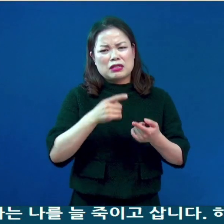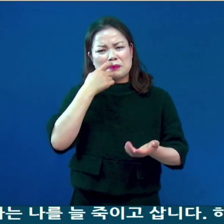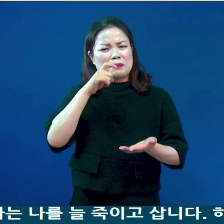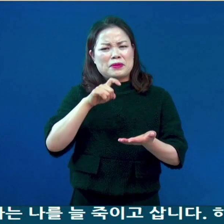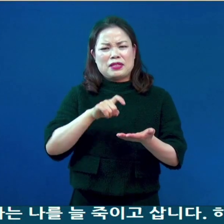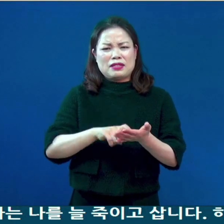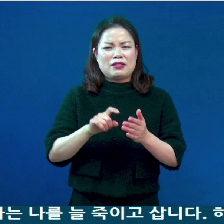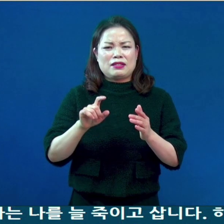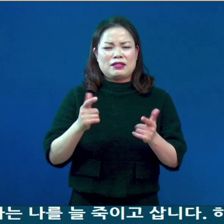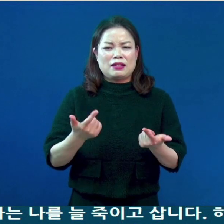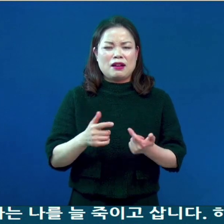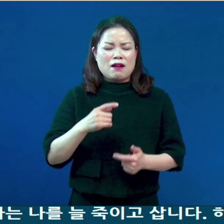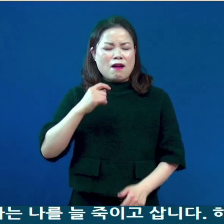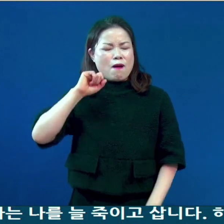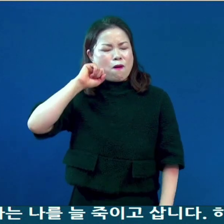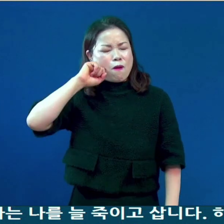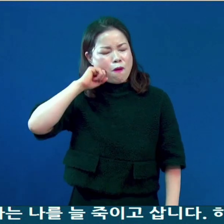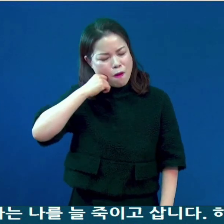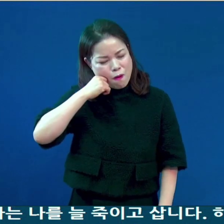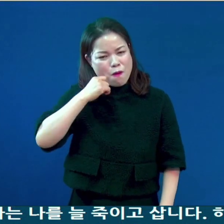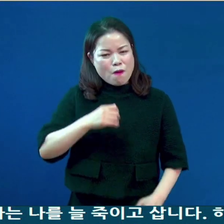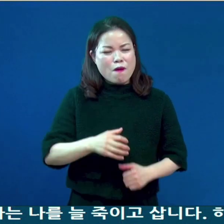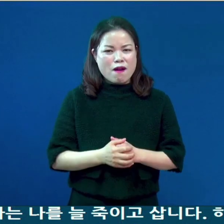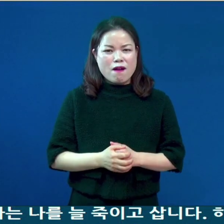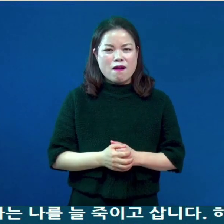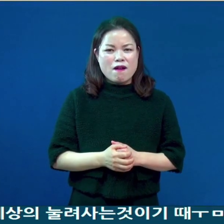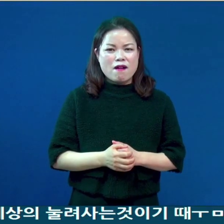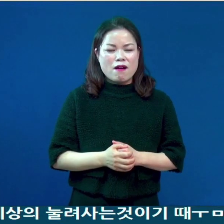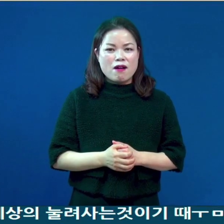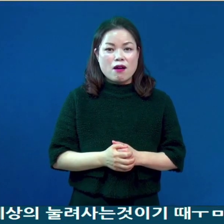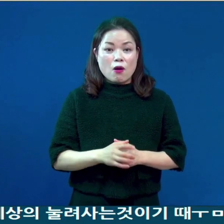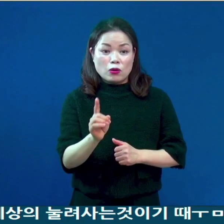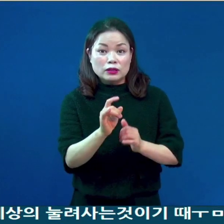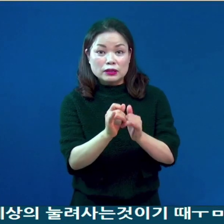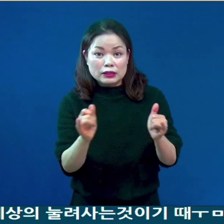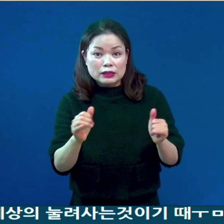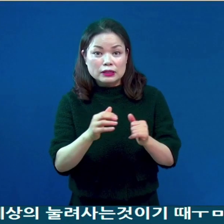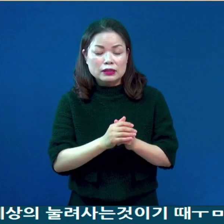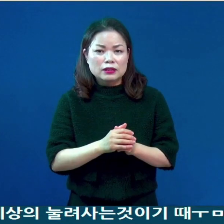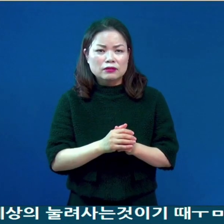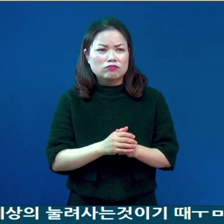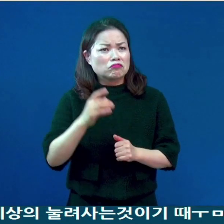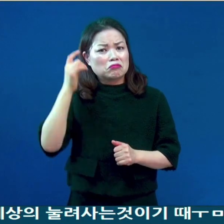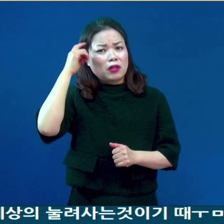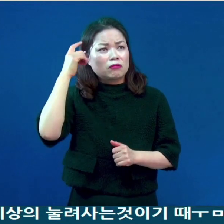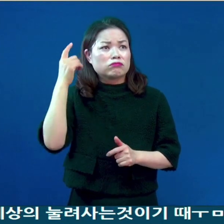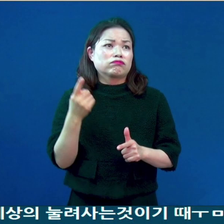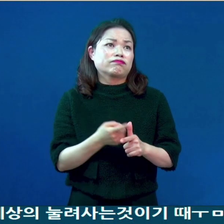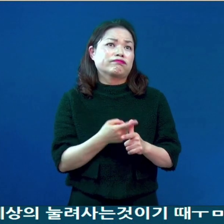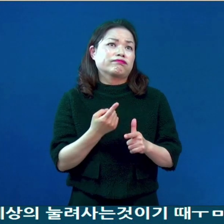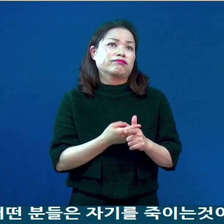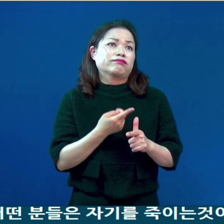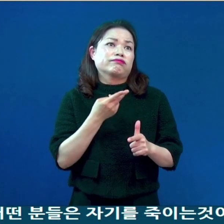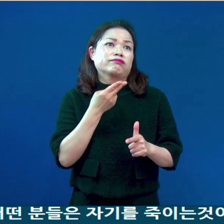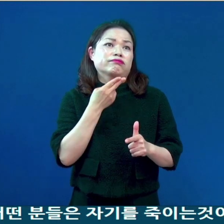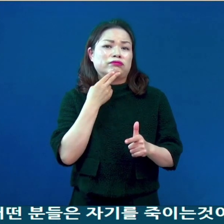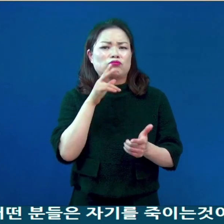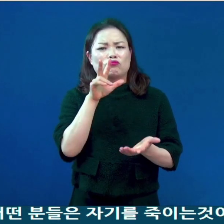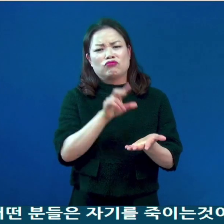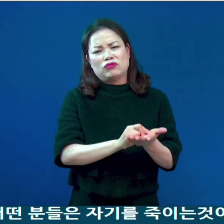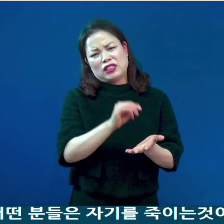매우 어렵습니다. 이해합니다. 쉽지 않습니다. 어떤 분들은 그냥 그런 것 생각도 안 하고 삽니다.